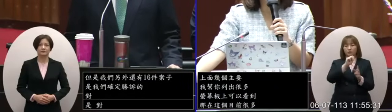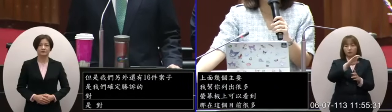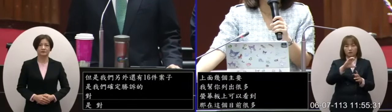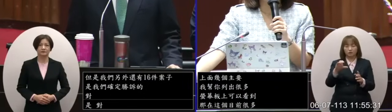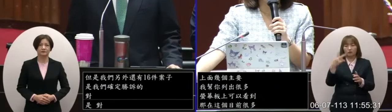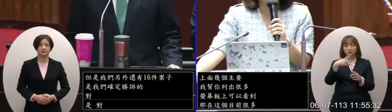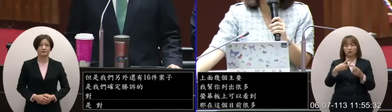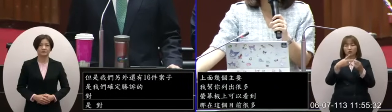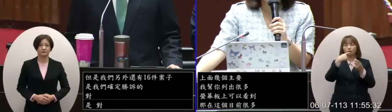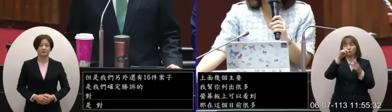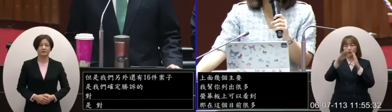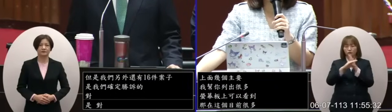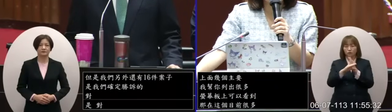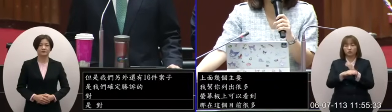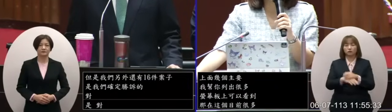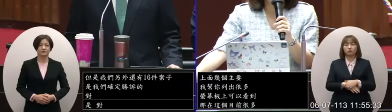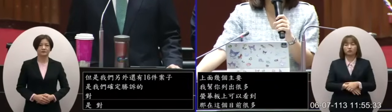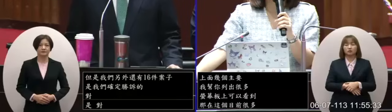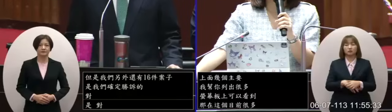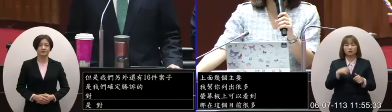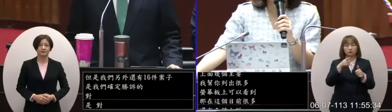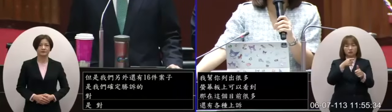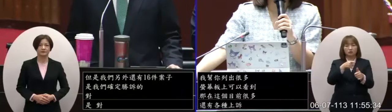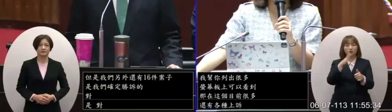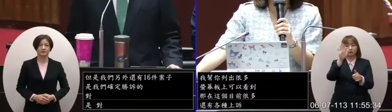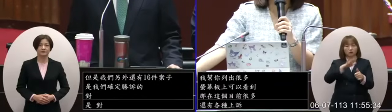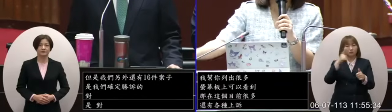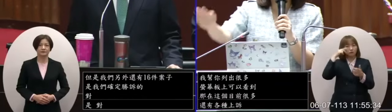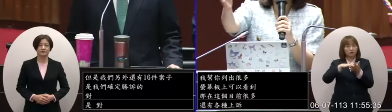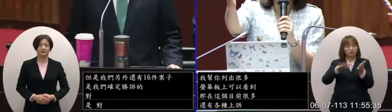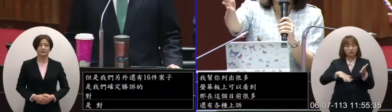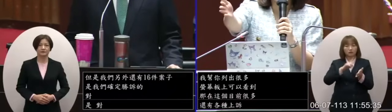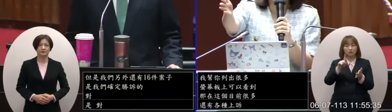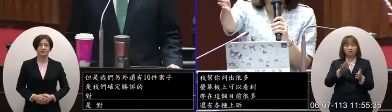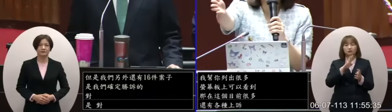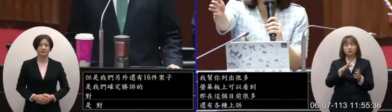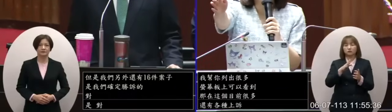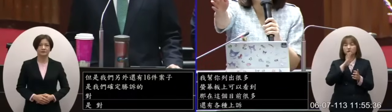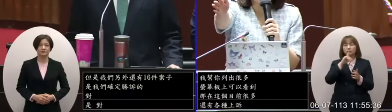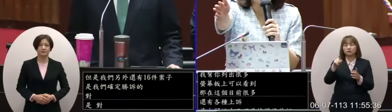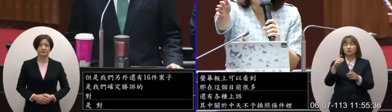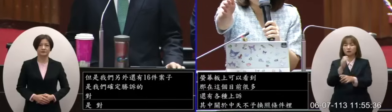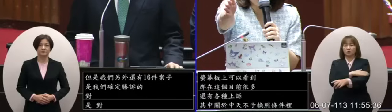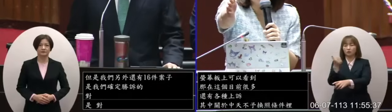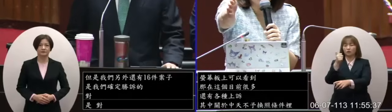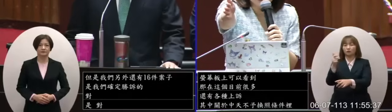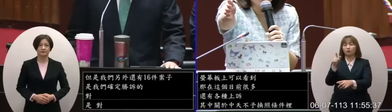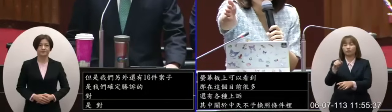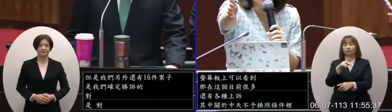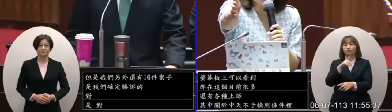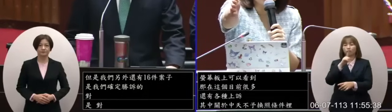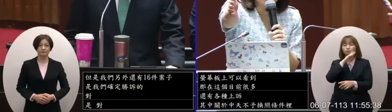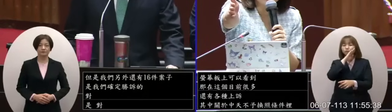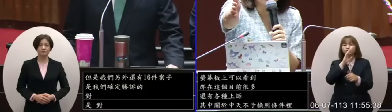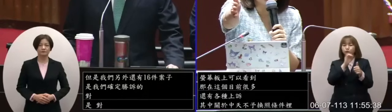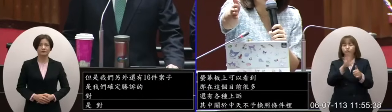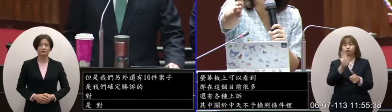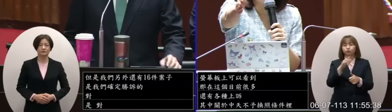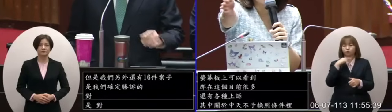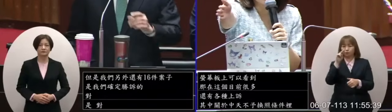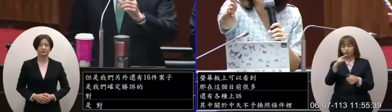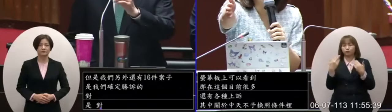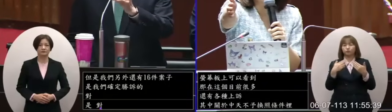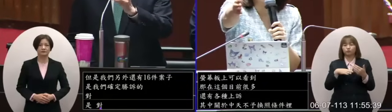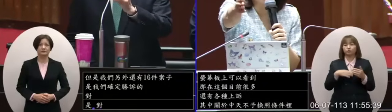NCC 上诉当中，请问您的态度跟立场是什么？这一题请我们的过客先不要打 pass 哦，我看很清